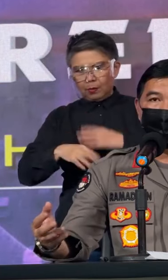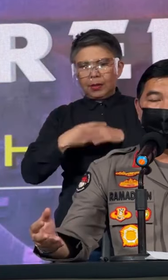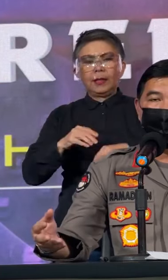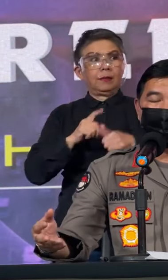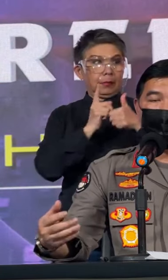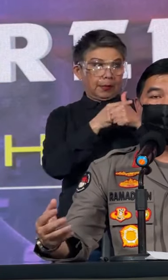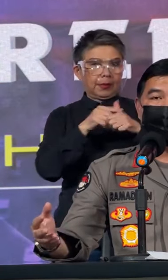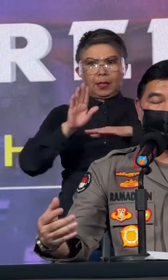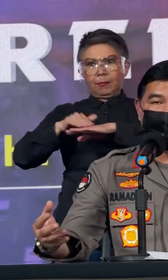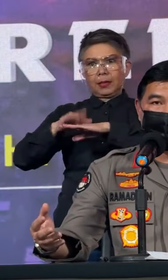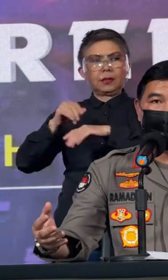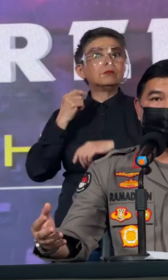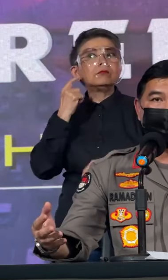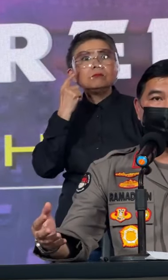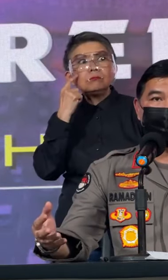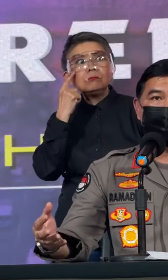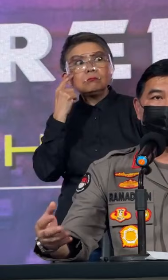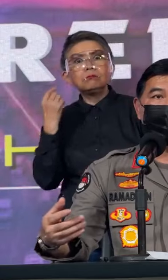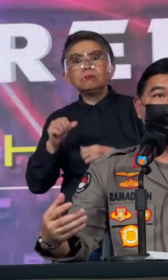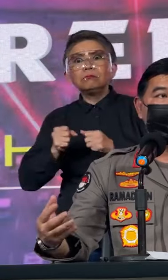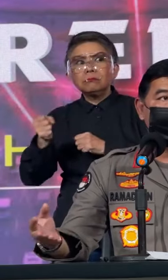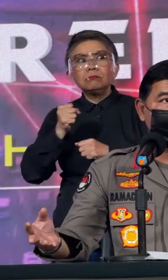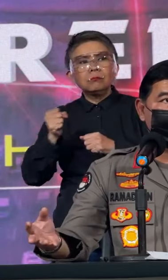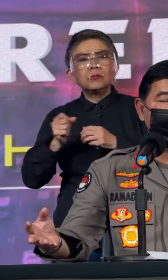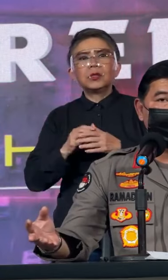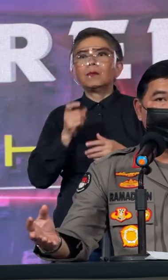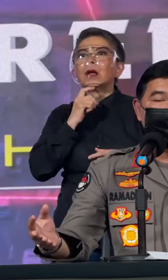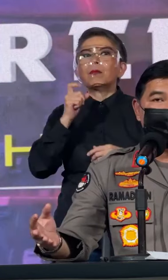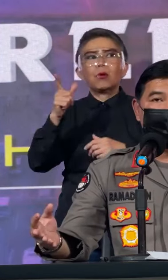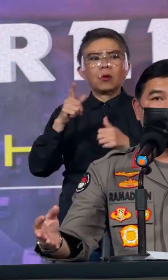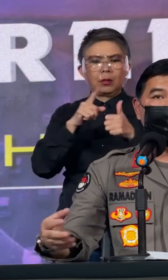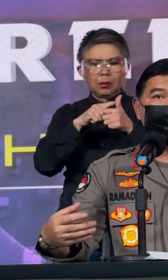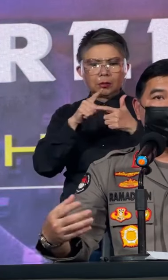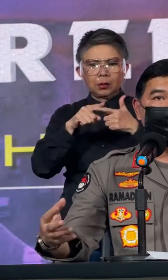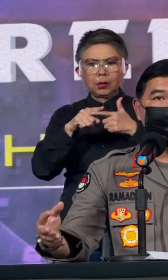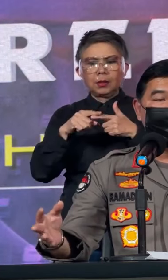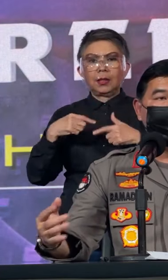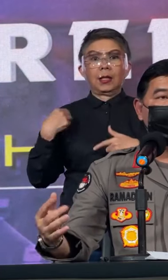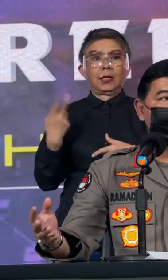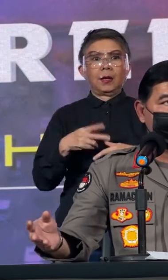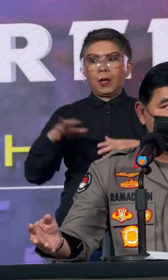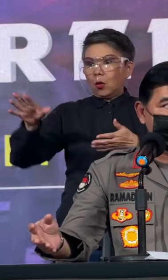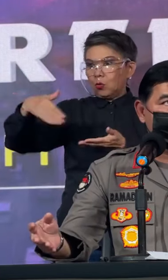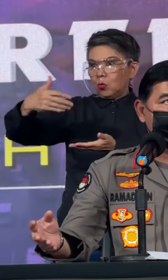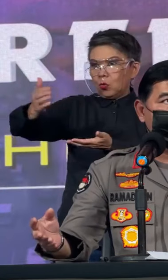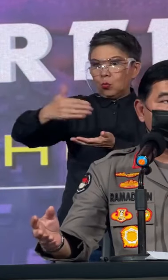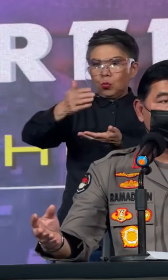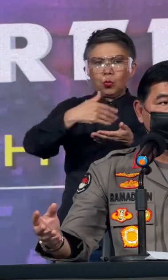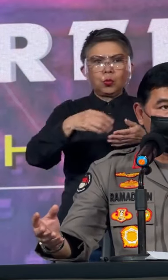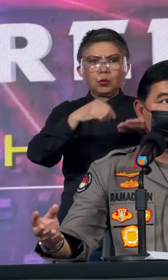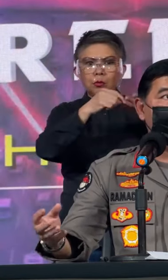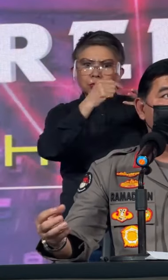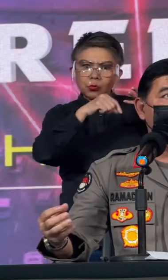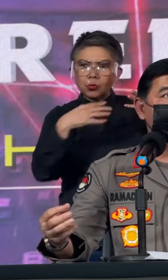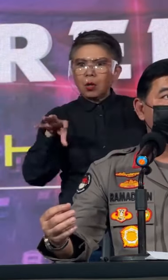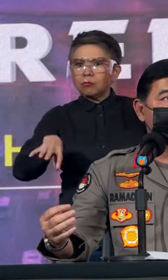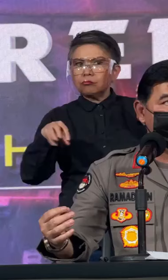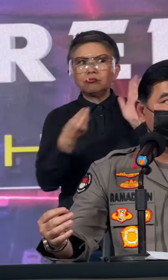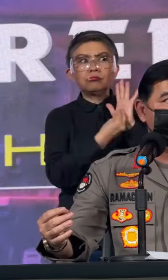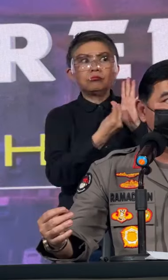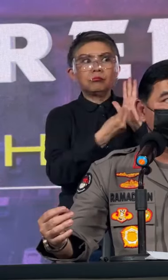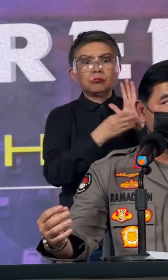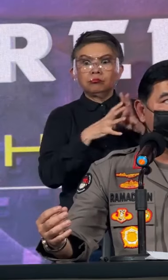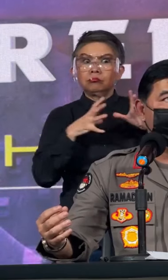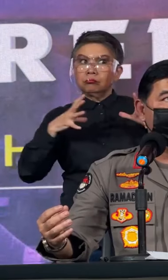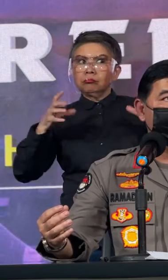panggil saksi-saksi, termasuk saksi pelapor. Kita akan kumpulkan bukti awal yang